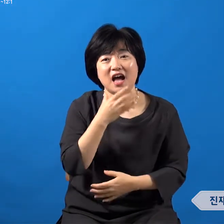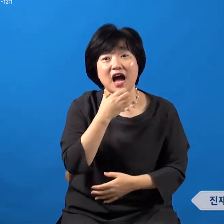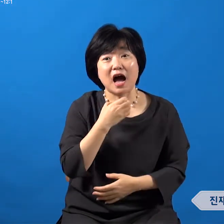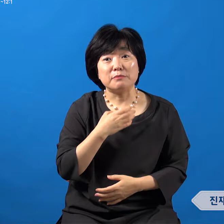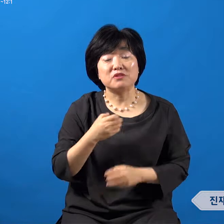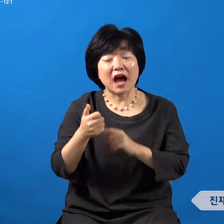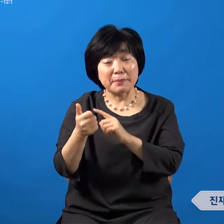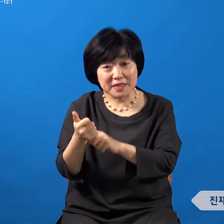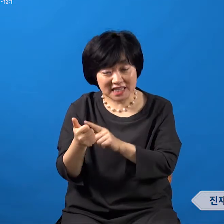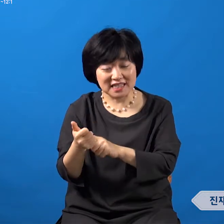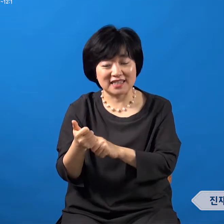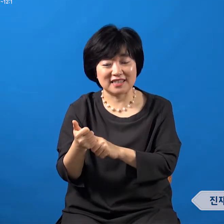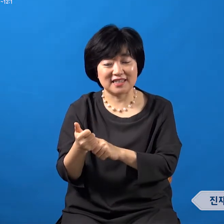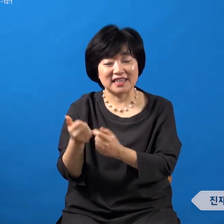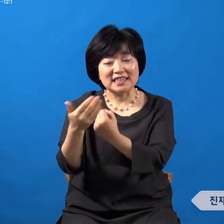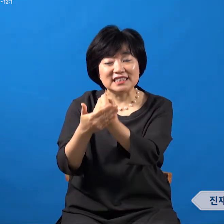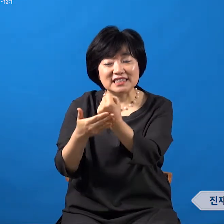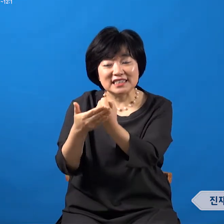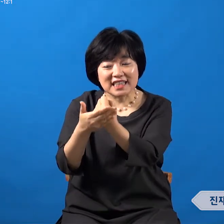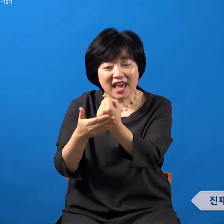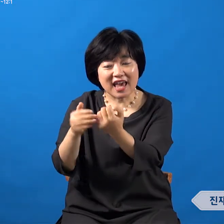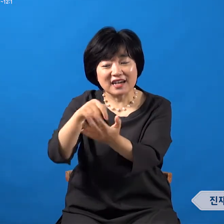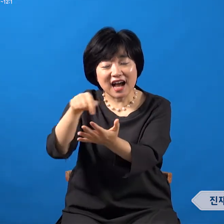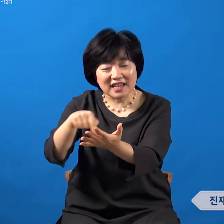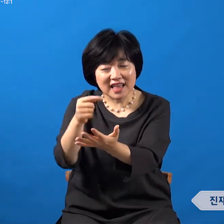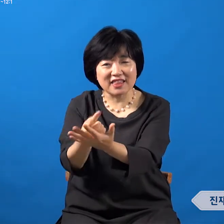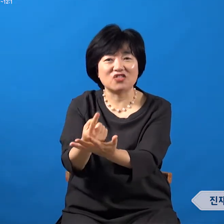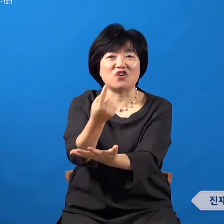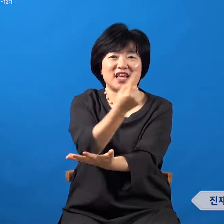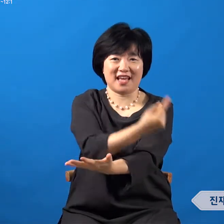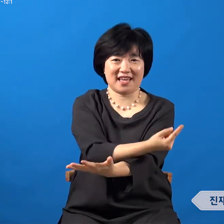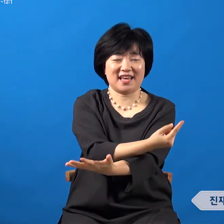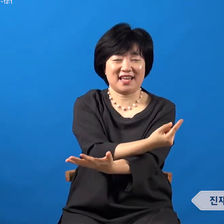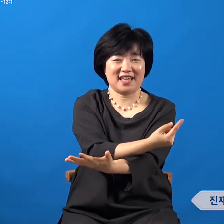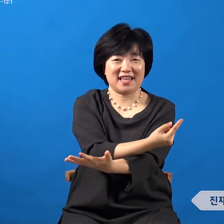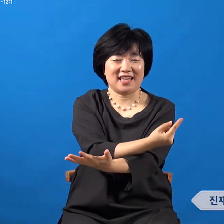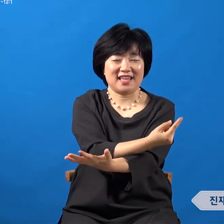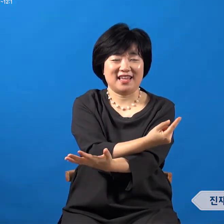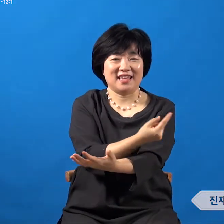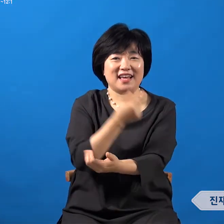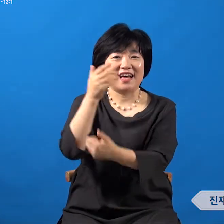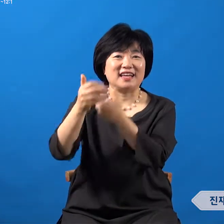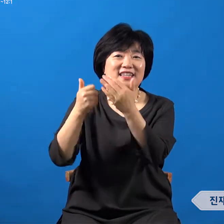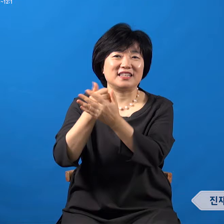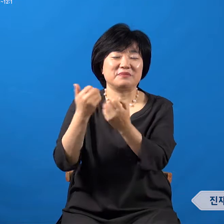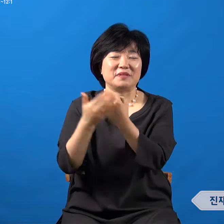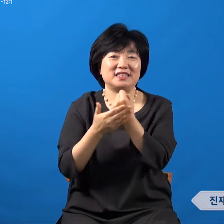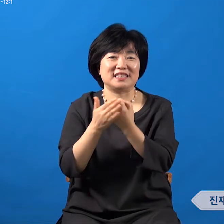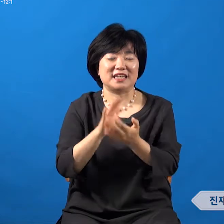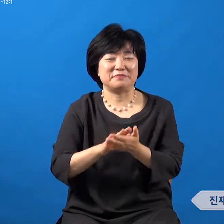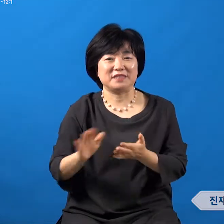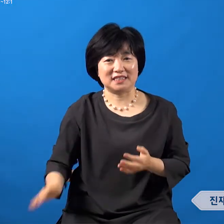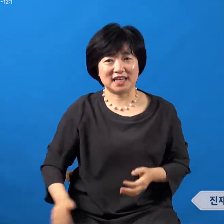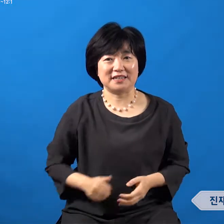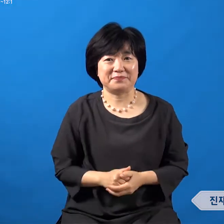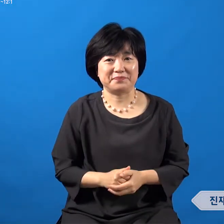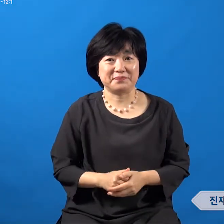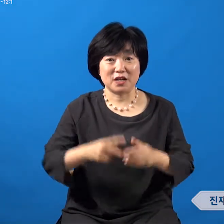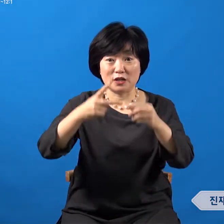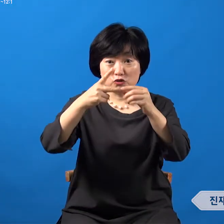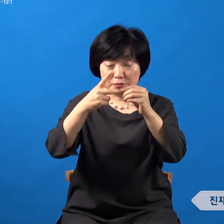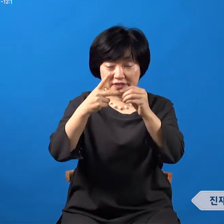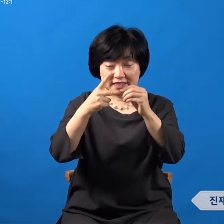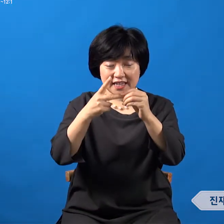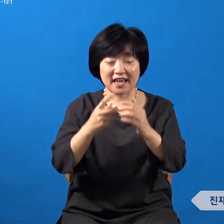떠남, 은혜에 의한 떠남입니다. 떠남은 하나님의 은혜입니다.